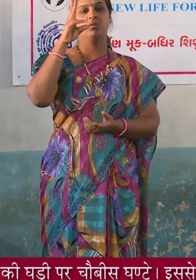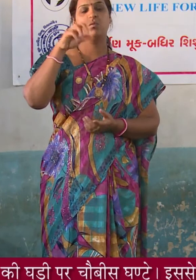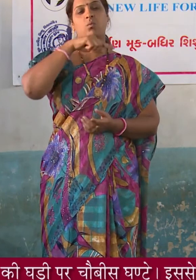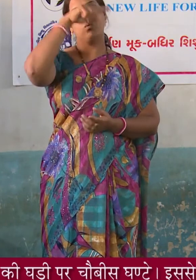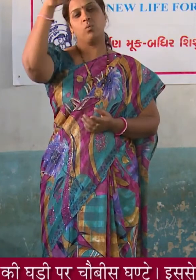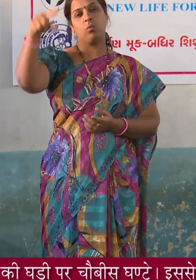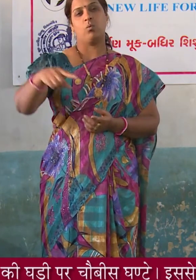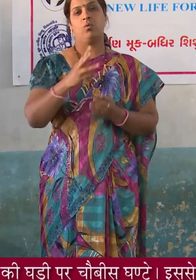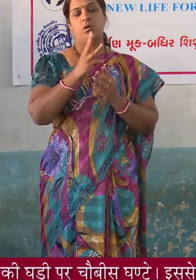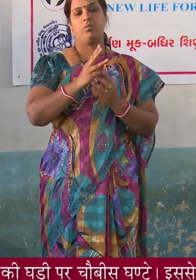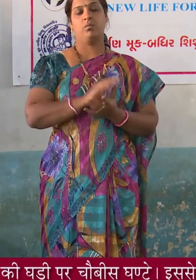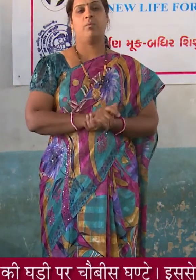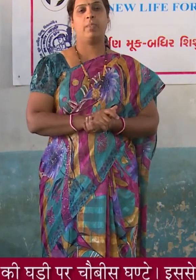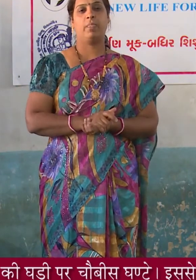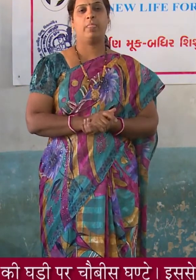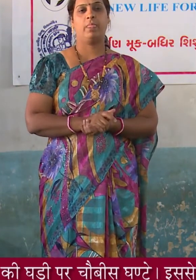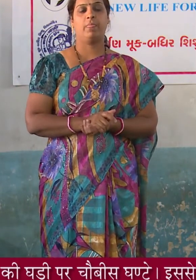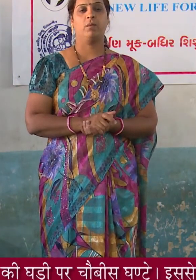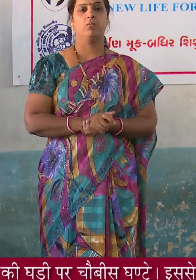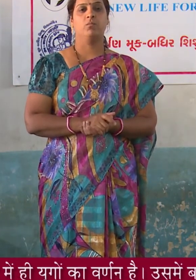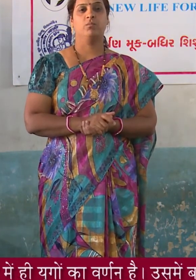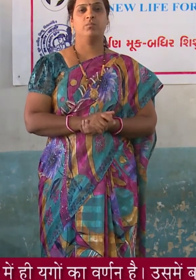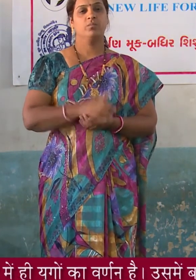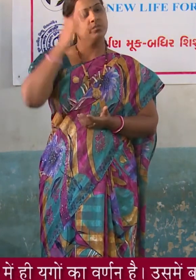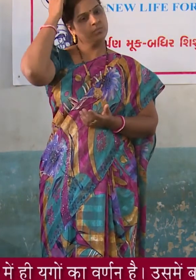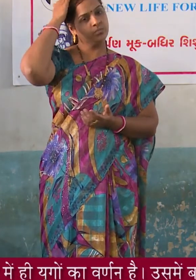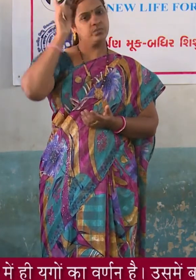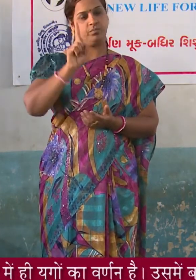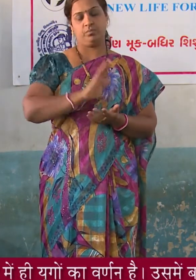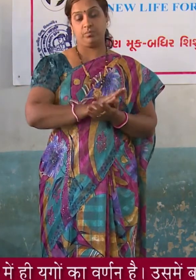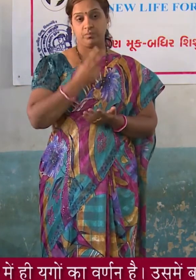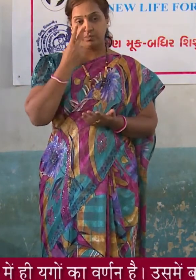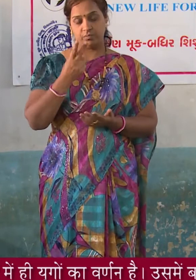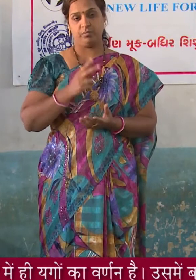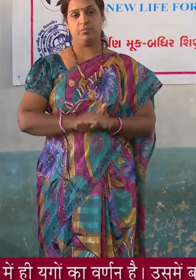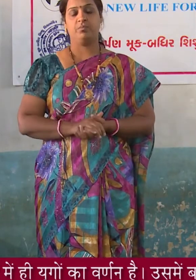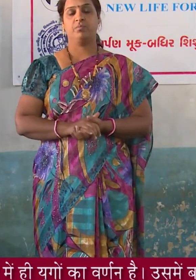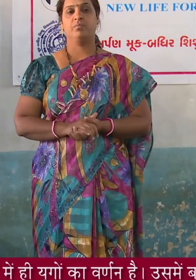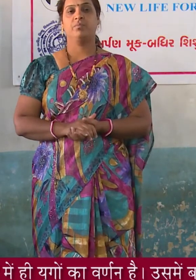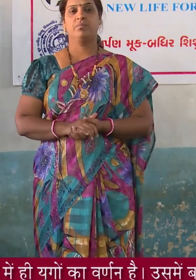महीने, साल तक का देख लेंगे। उससे भी ज्यादा देखना हो